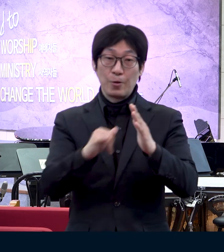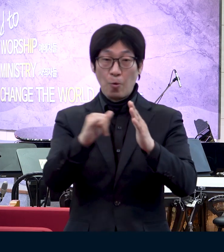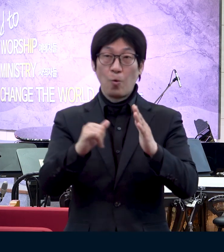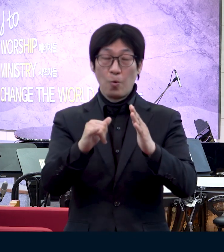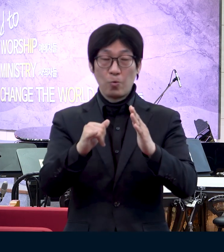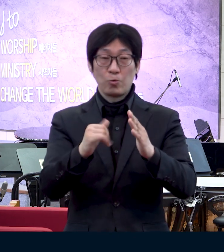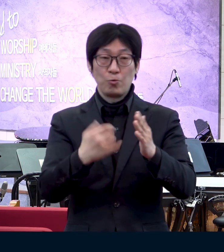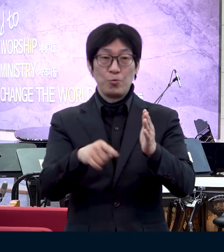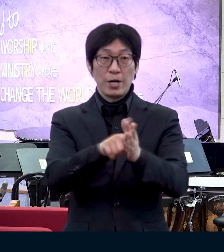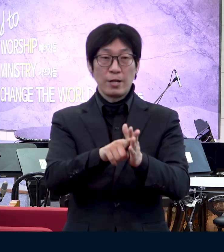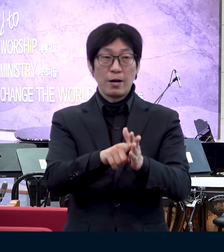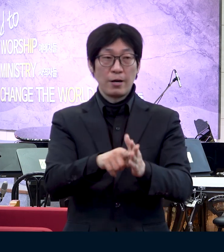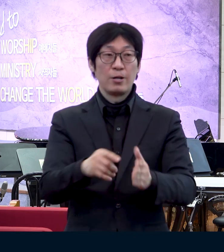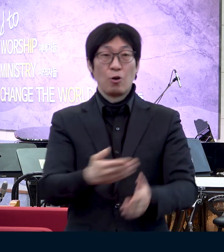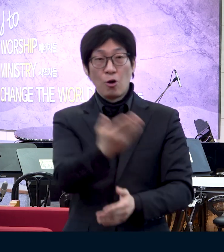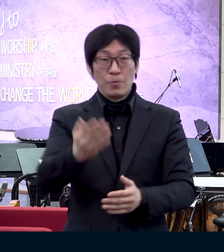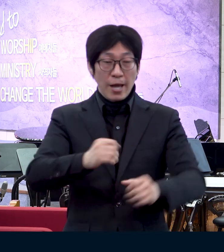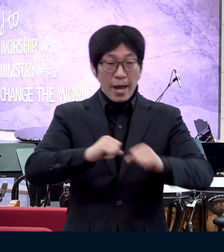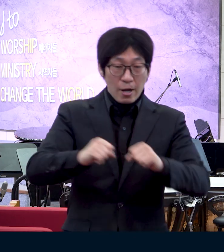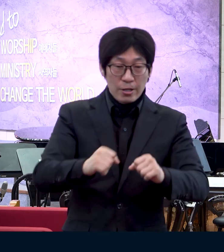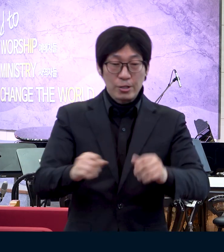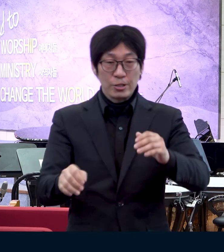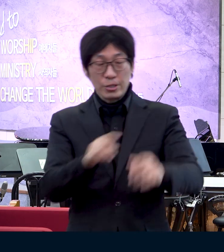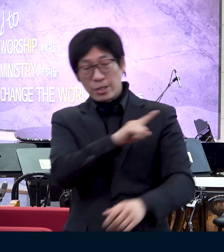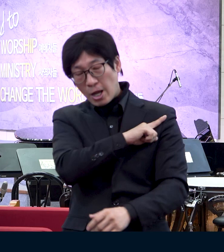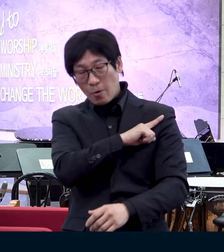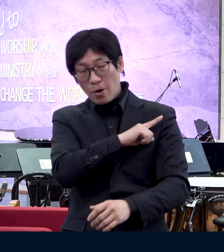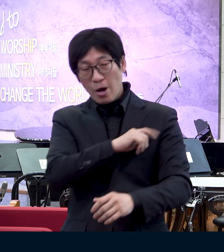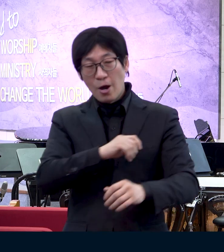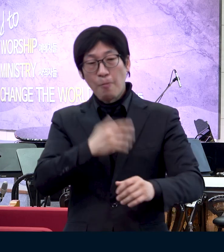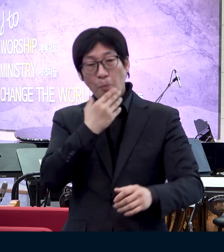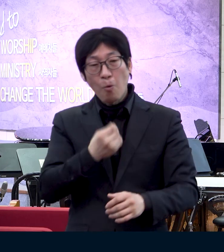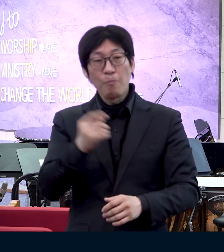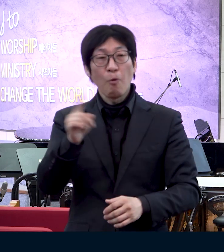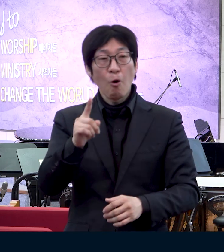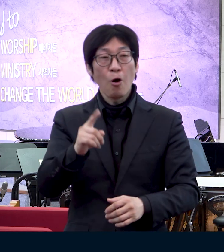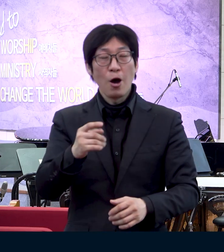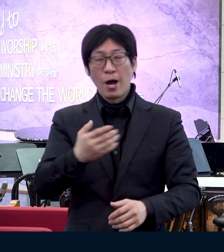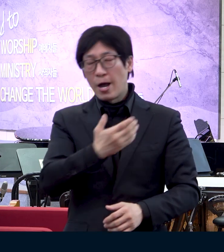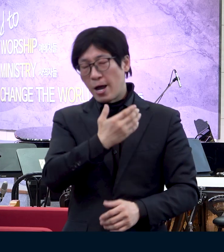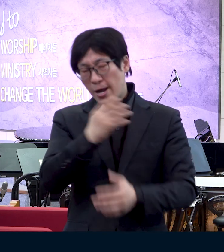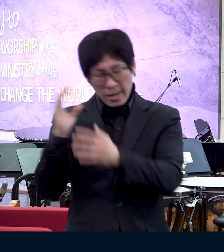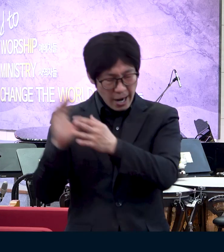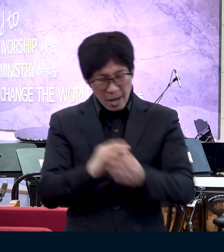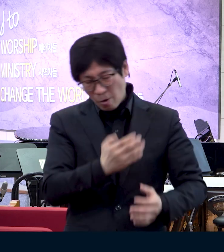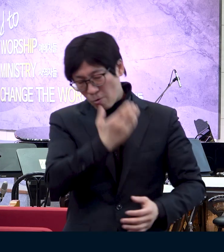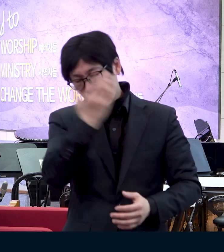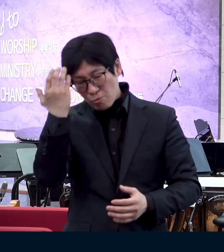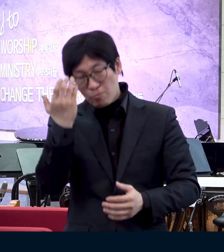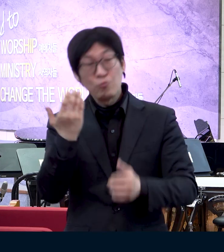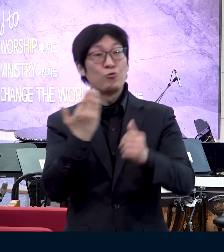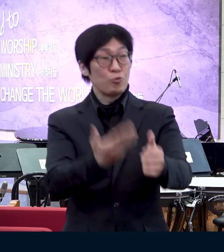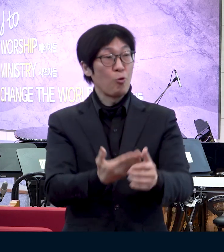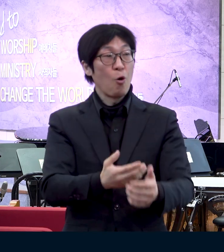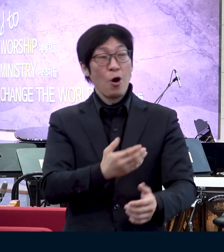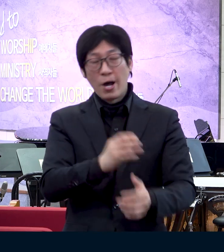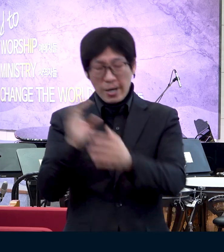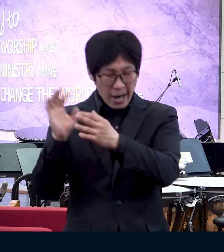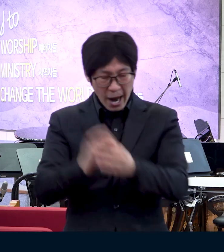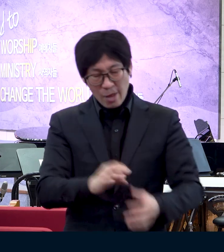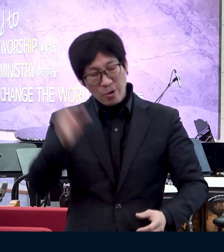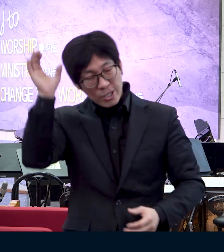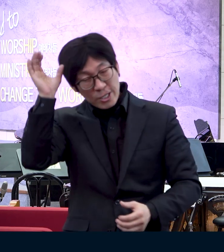가족에게 우리가 할 수 있는 최고의 사역은요, 최고의 축복은요, 계속 꿈을 꾸어주는 거예요. 계속 기대해 주는